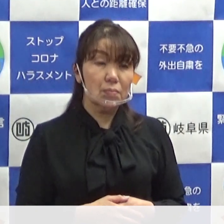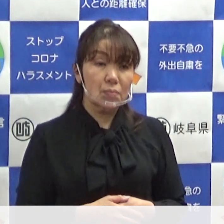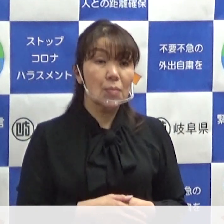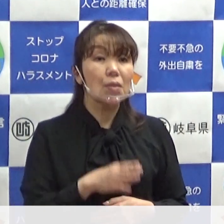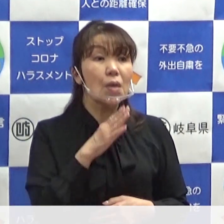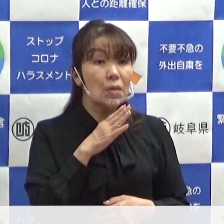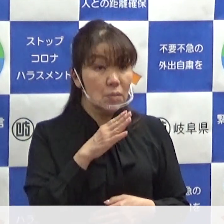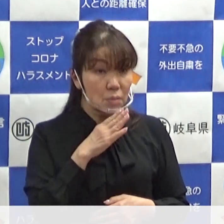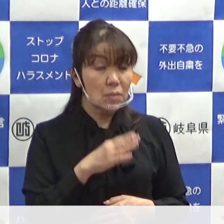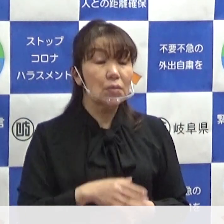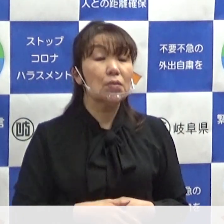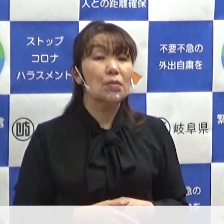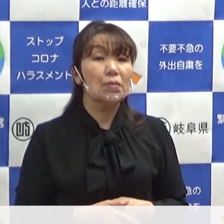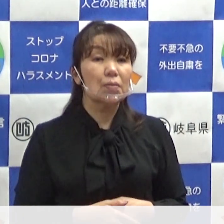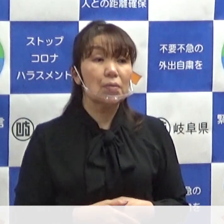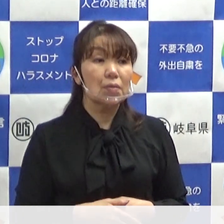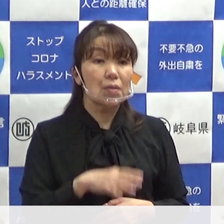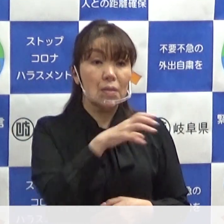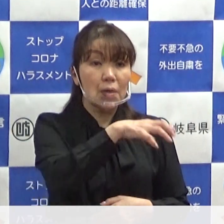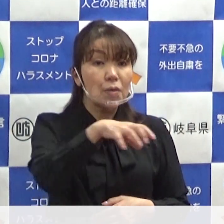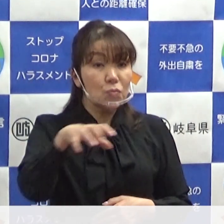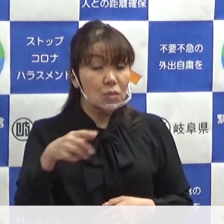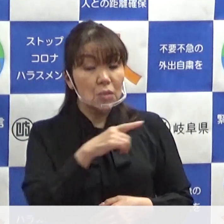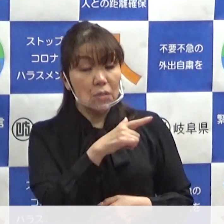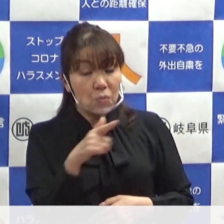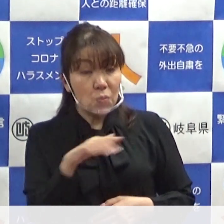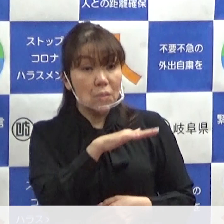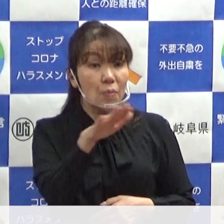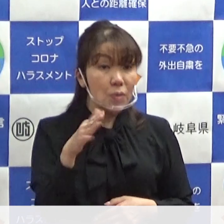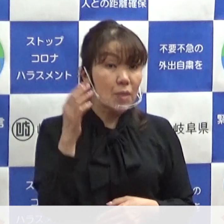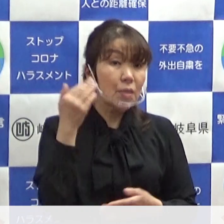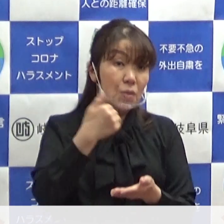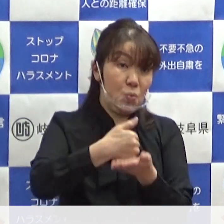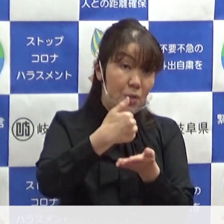やっぱり各地いろんな方と話をしていると、